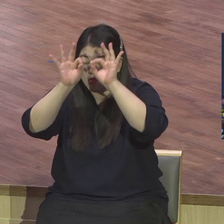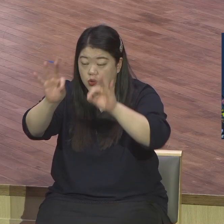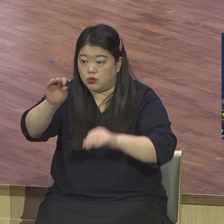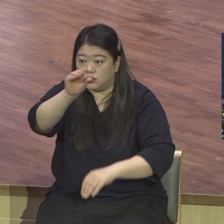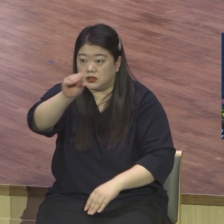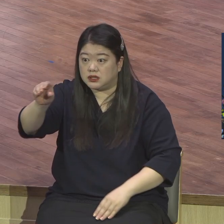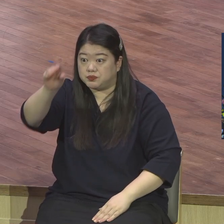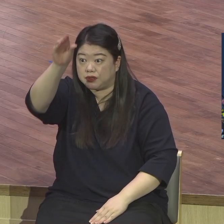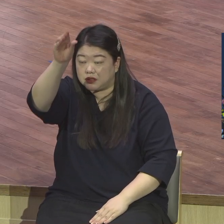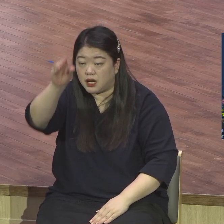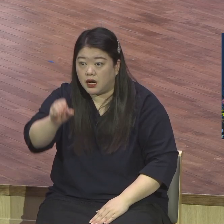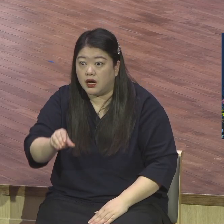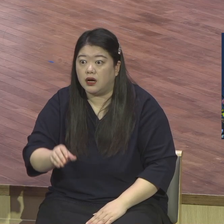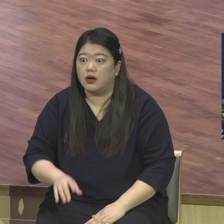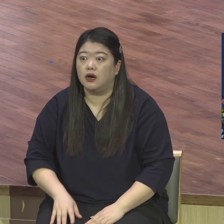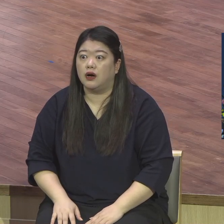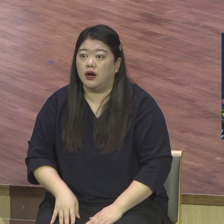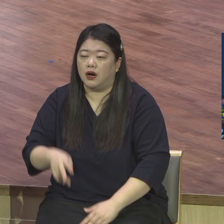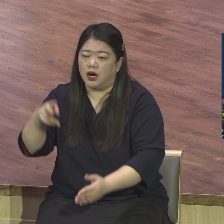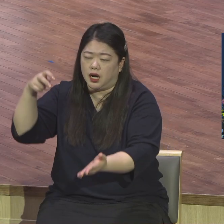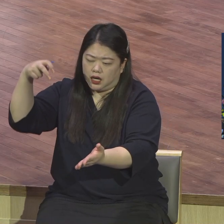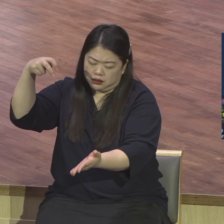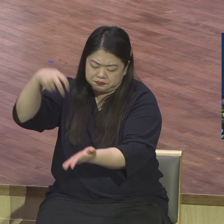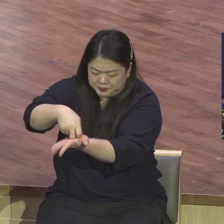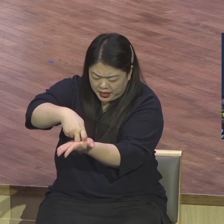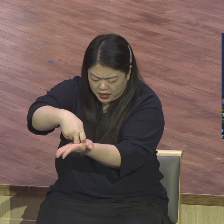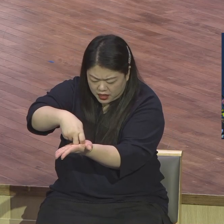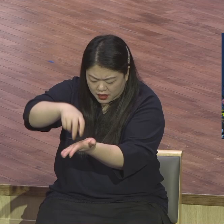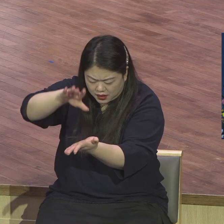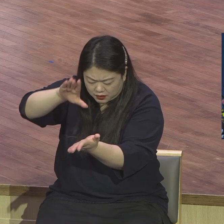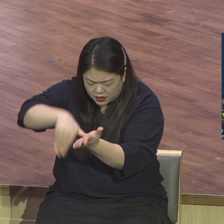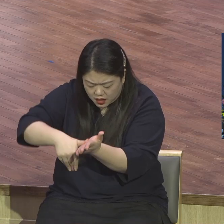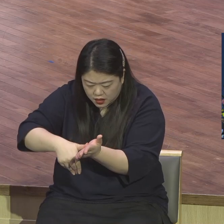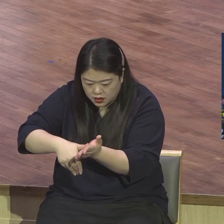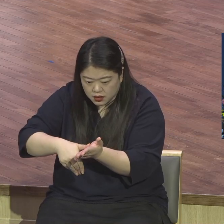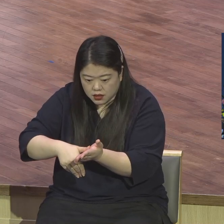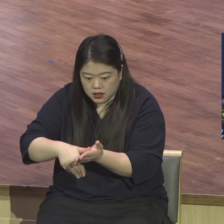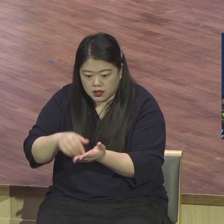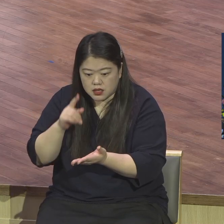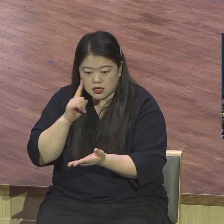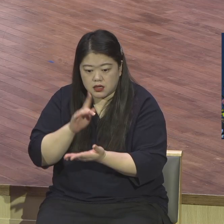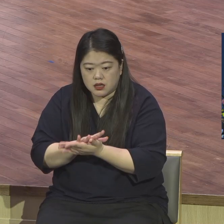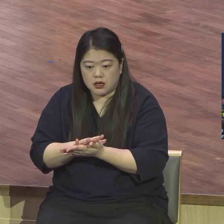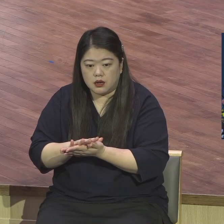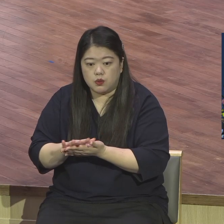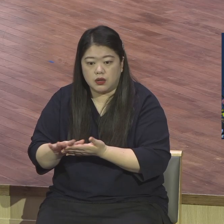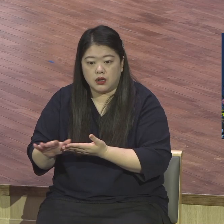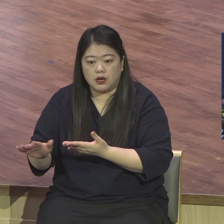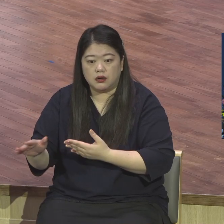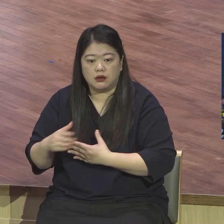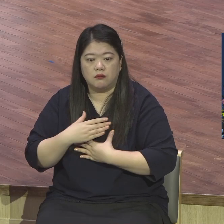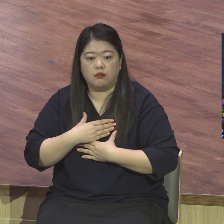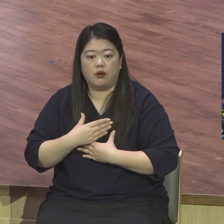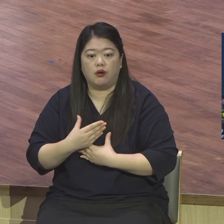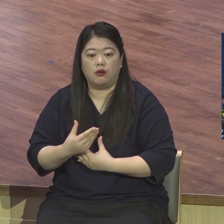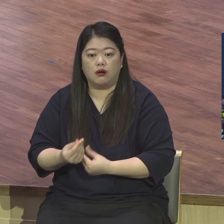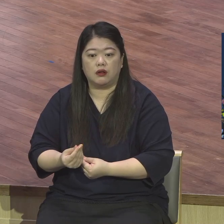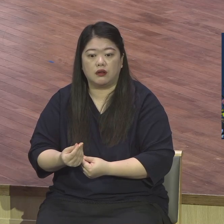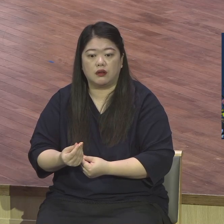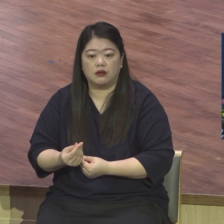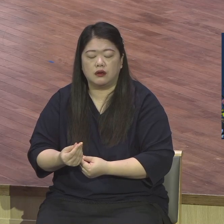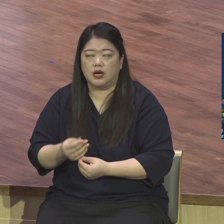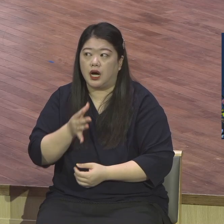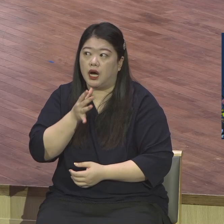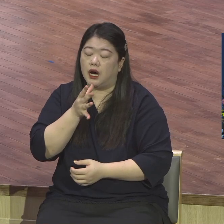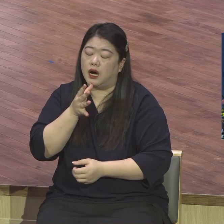십자가 앞에서 무릎을 꿇었다. 그때 비로소 나는 이 죄에서부터 해방되고 하나님이 나의 하나님이 되신